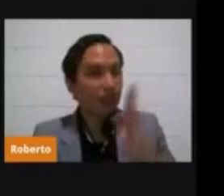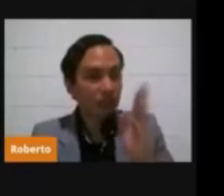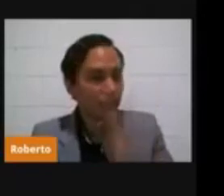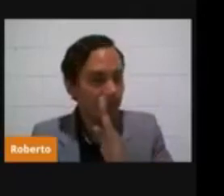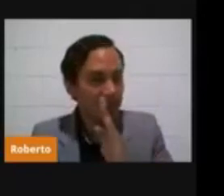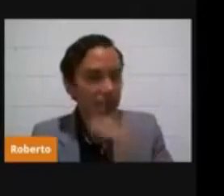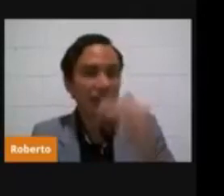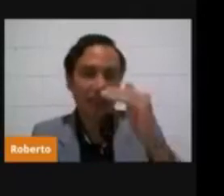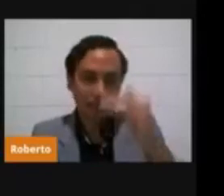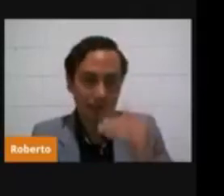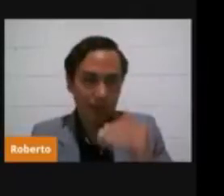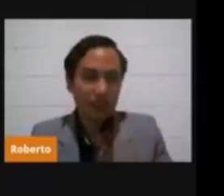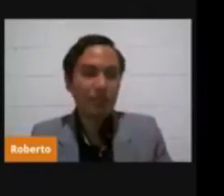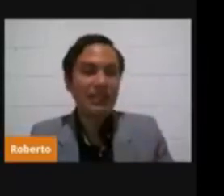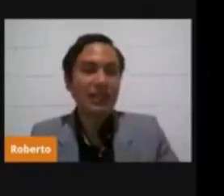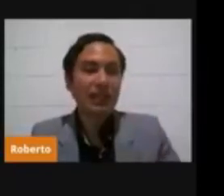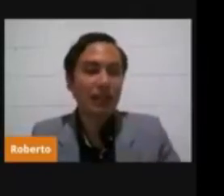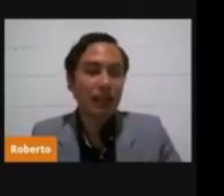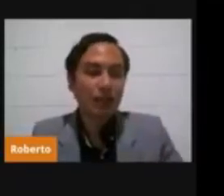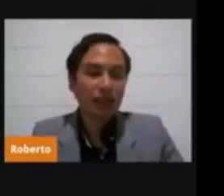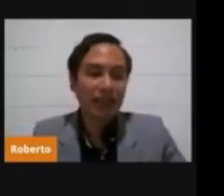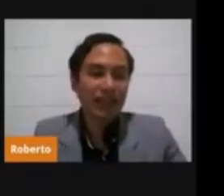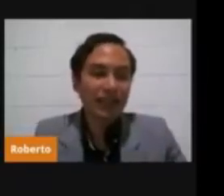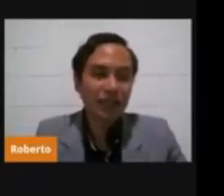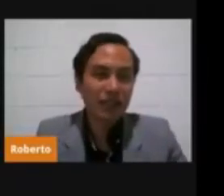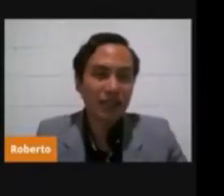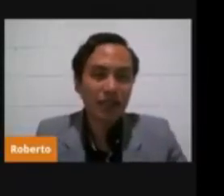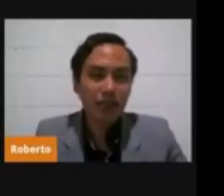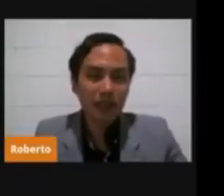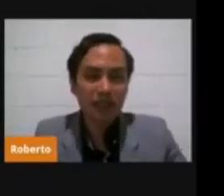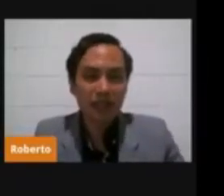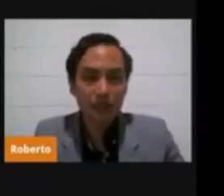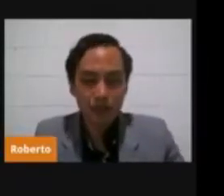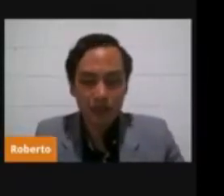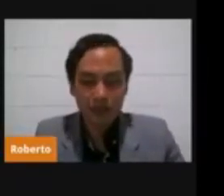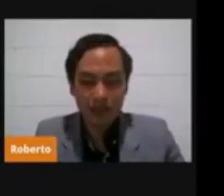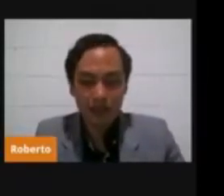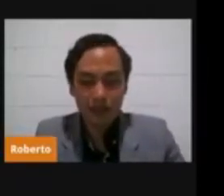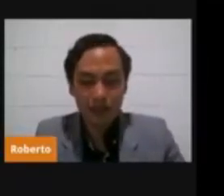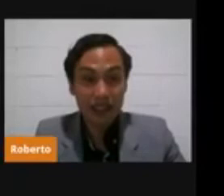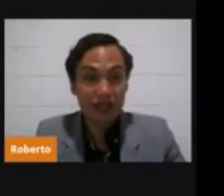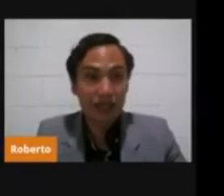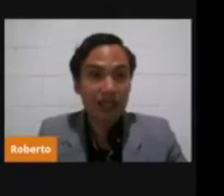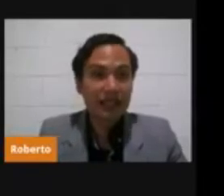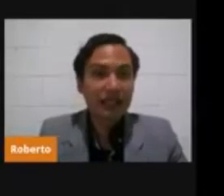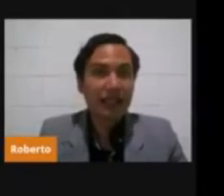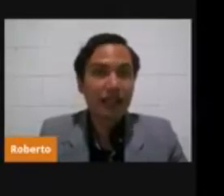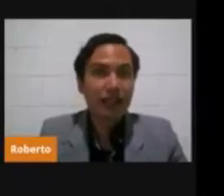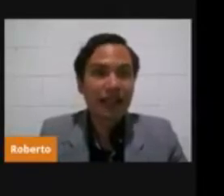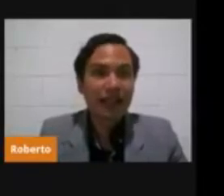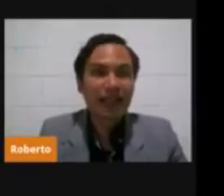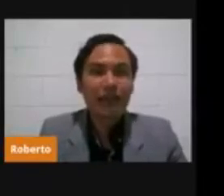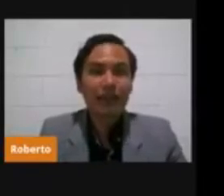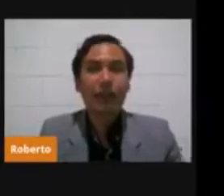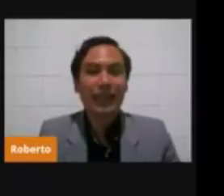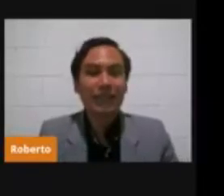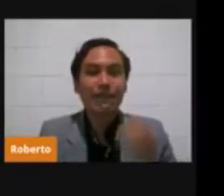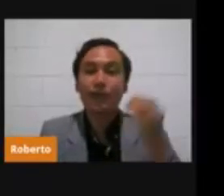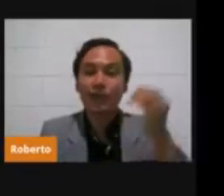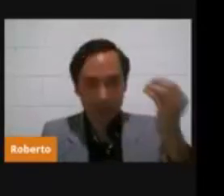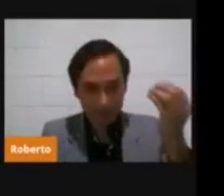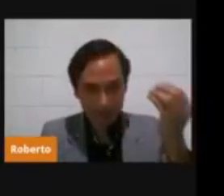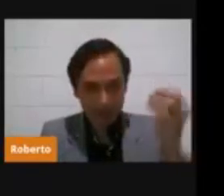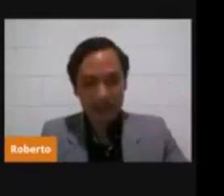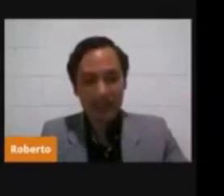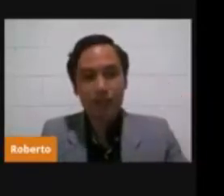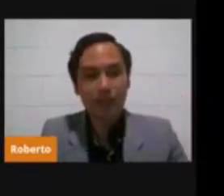persona con discapacidad y el tipo de discapacidad, porque eso es también importante, cómo nos referimos, porque eso denota con qué